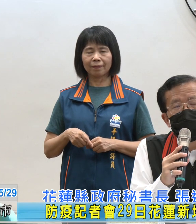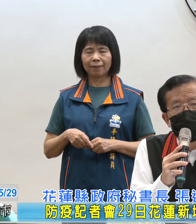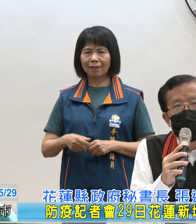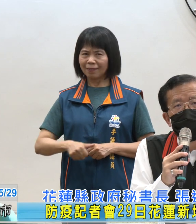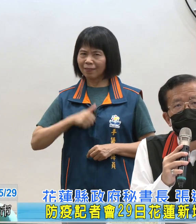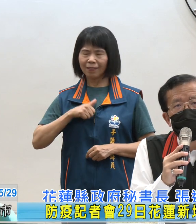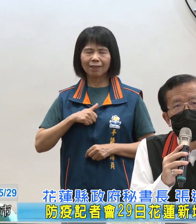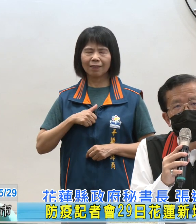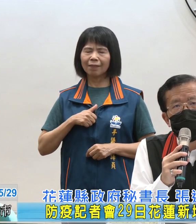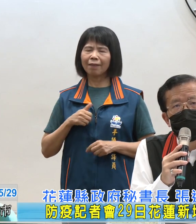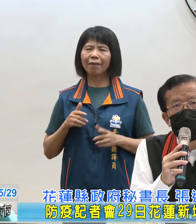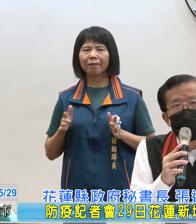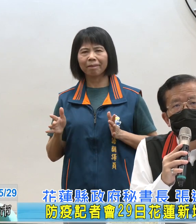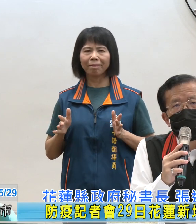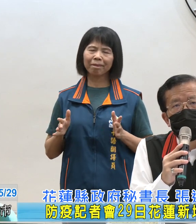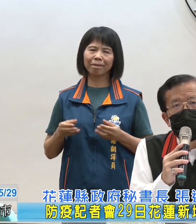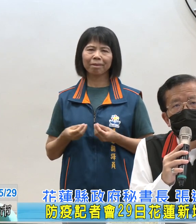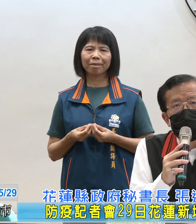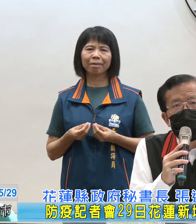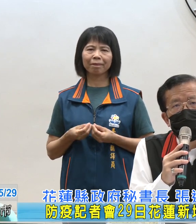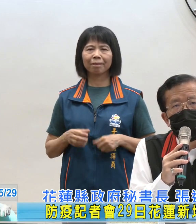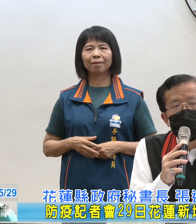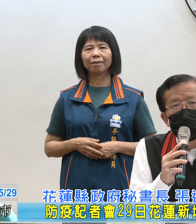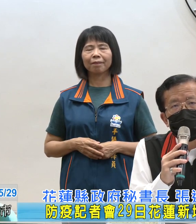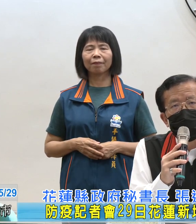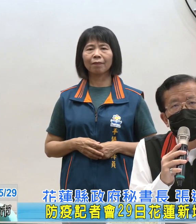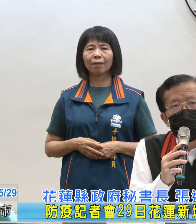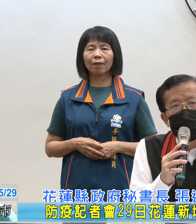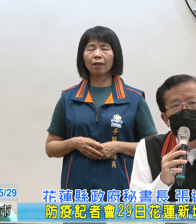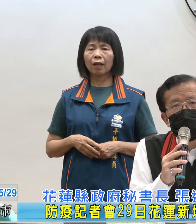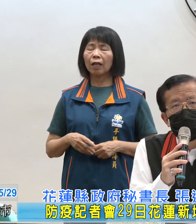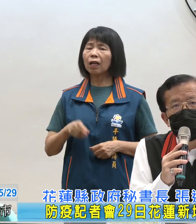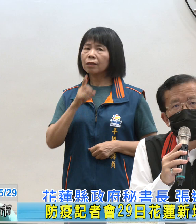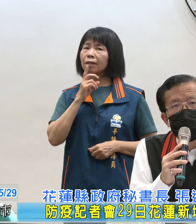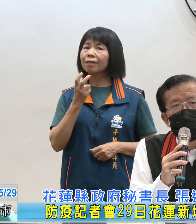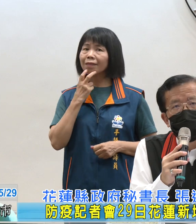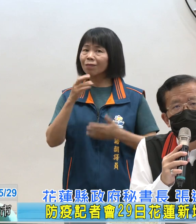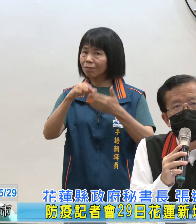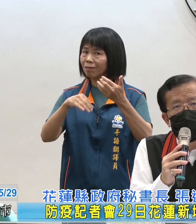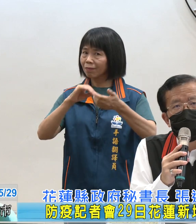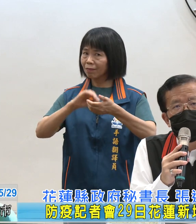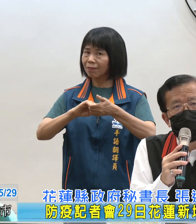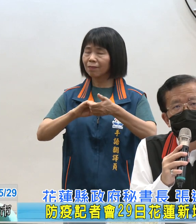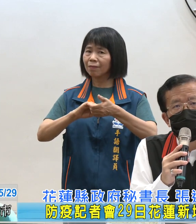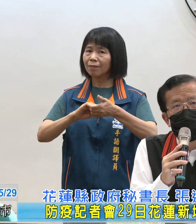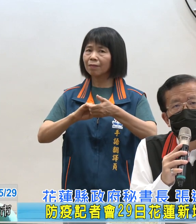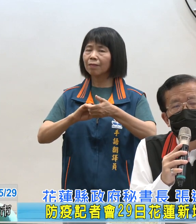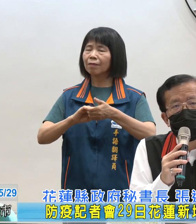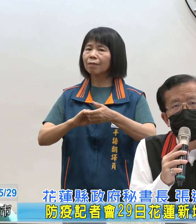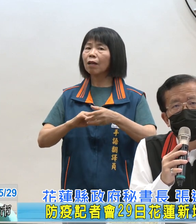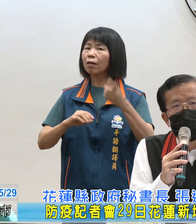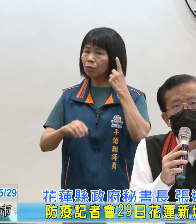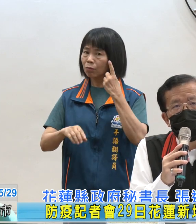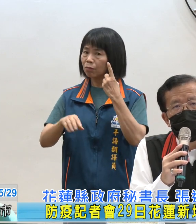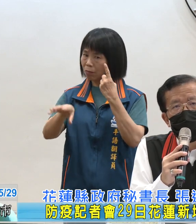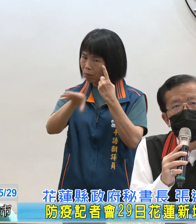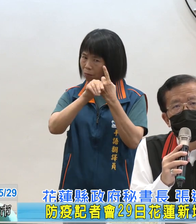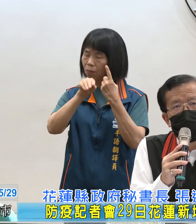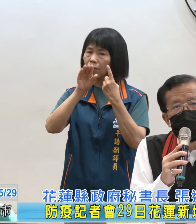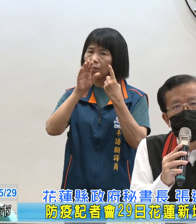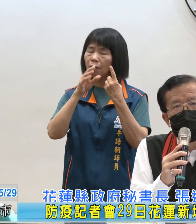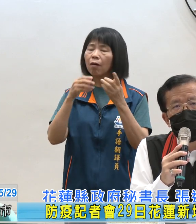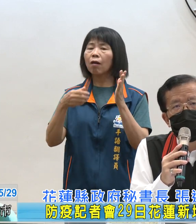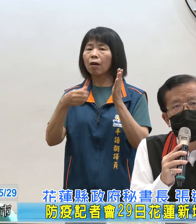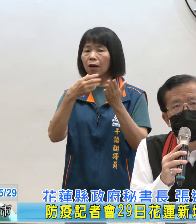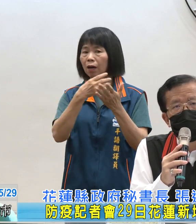真的是两难。因为按照中央的规定，他们有采十连制，他们